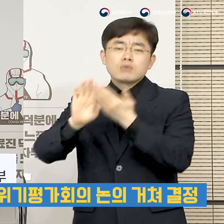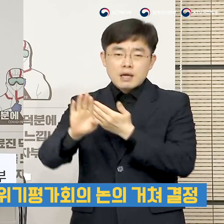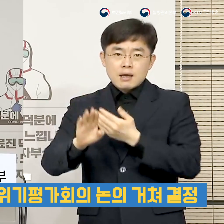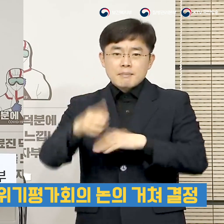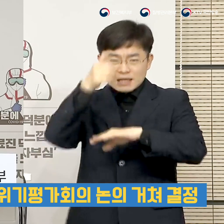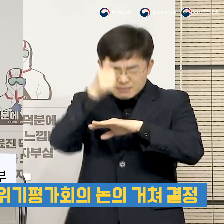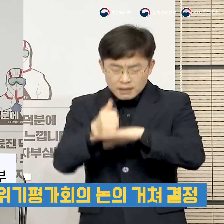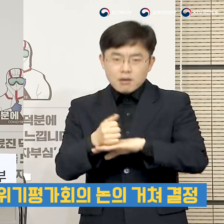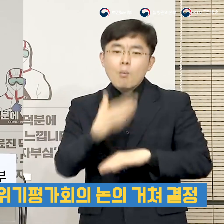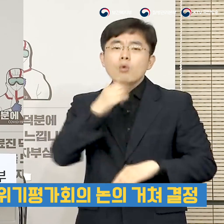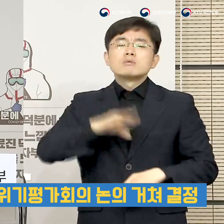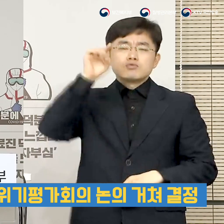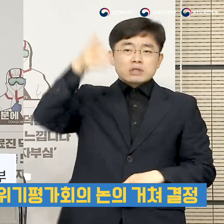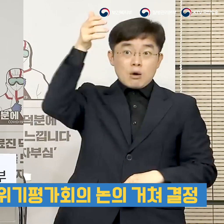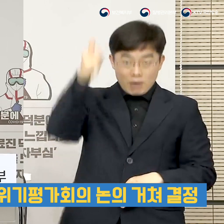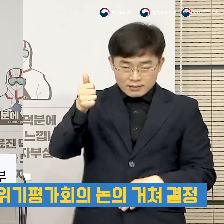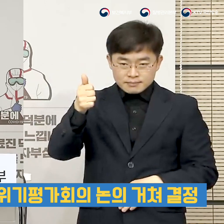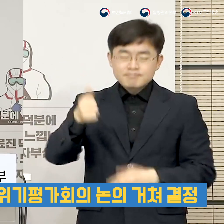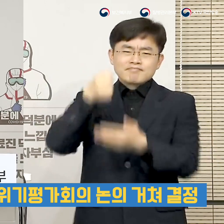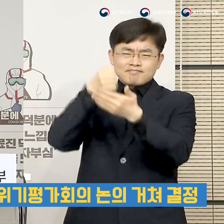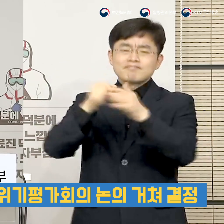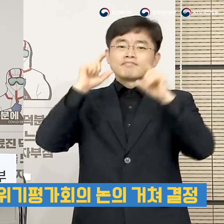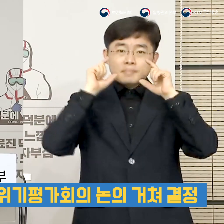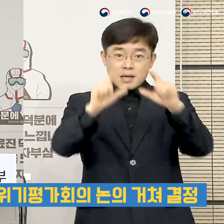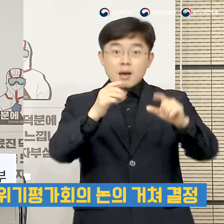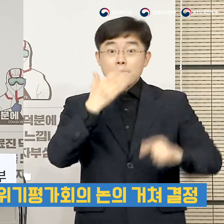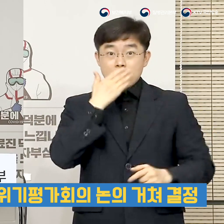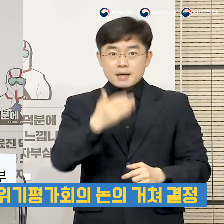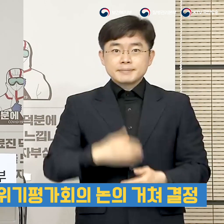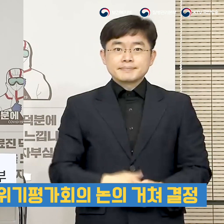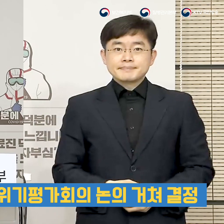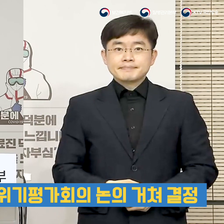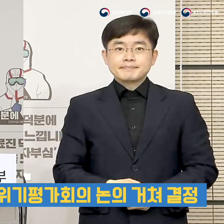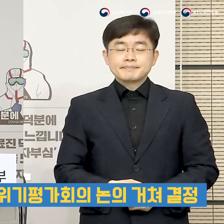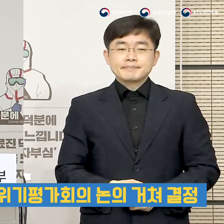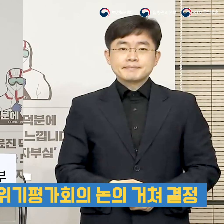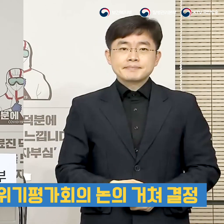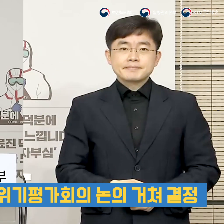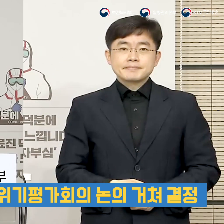장관이 발령토록 이렇게 규정이 관련 매뉴얼에 되어 있습니다.